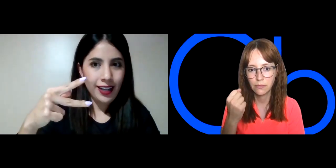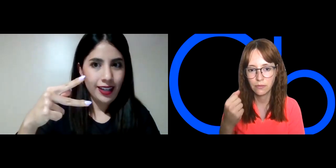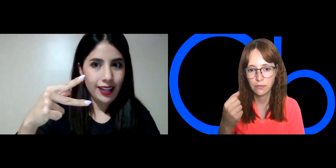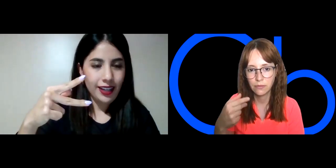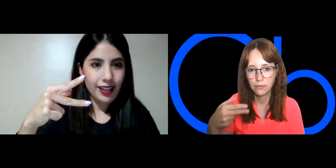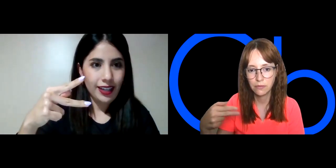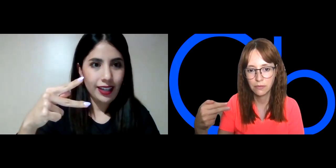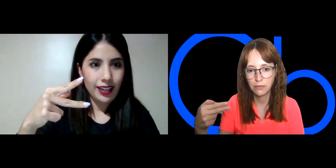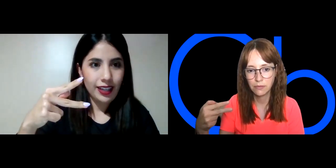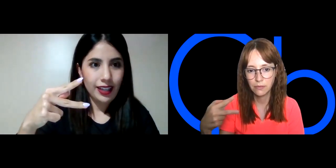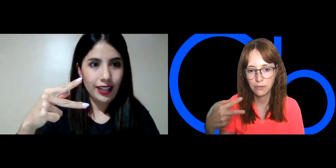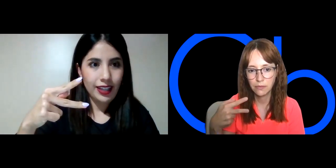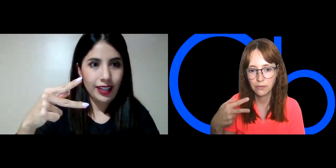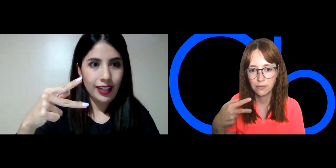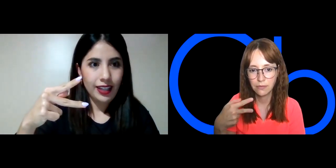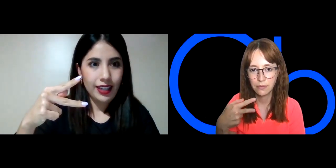K,